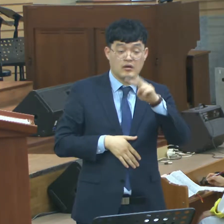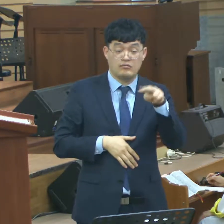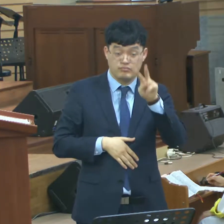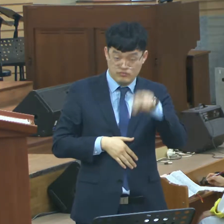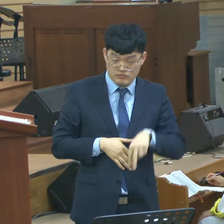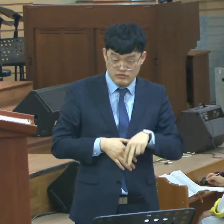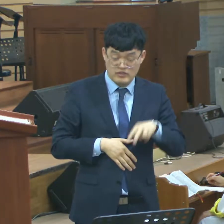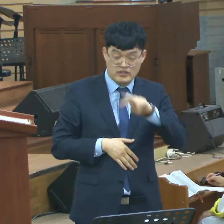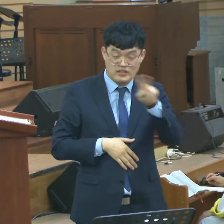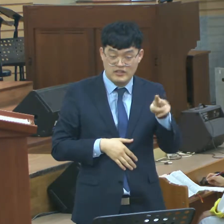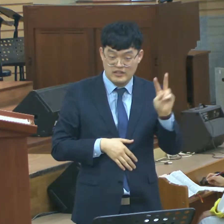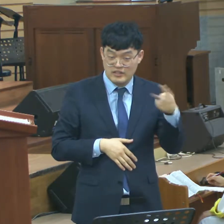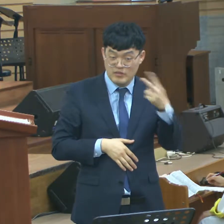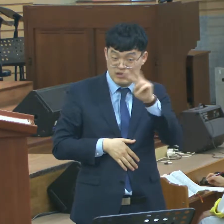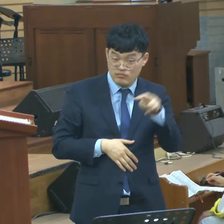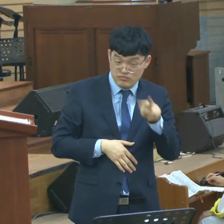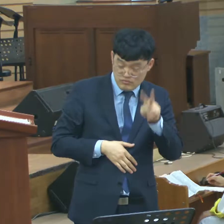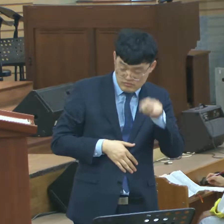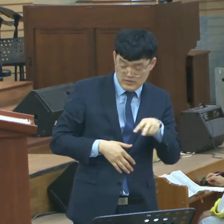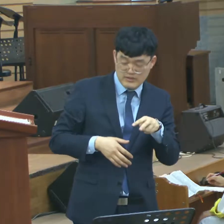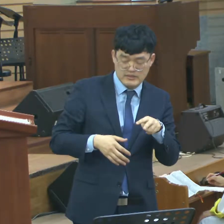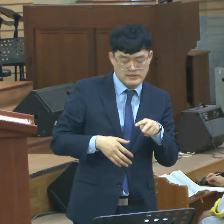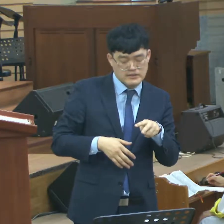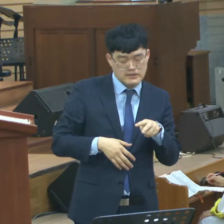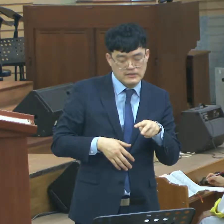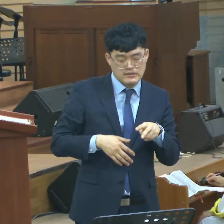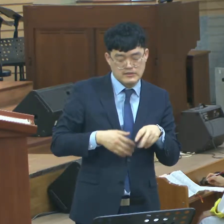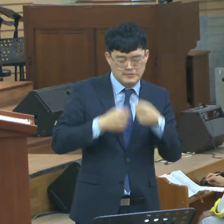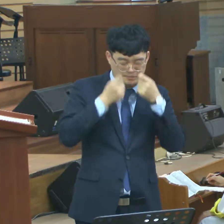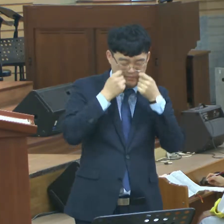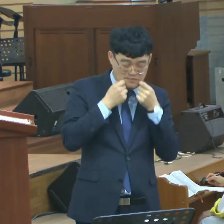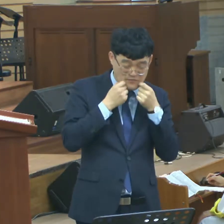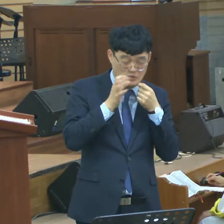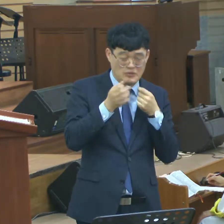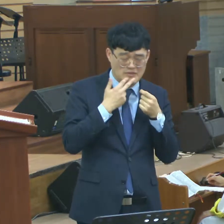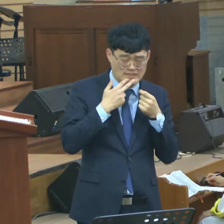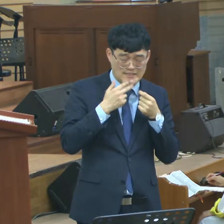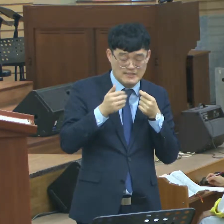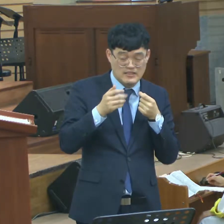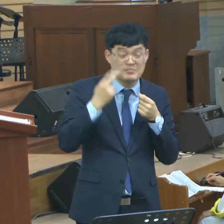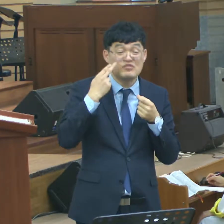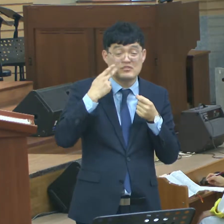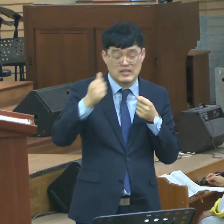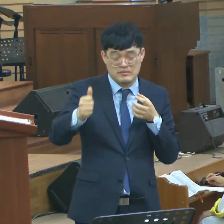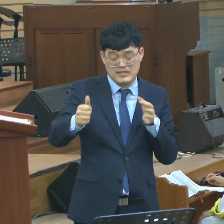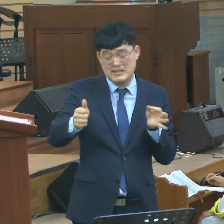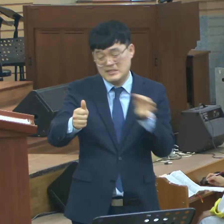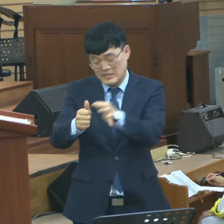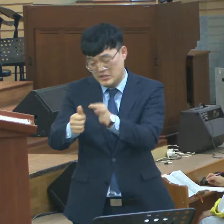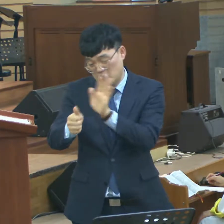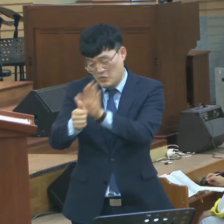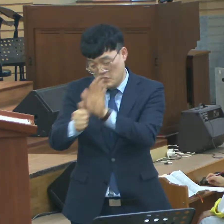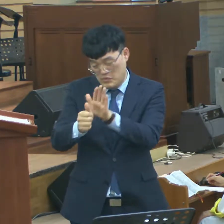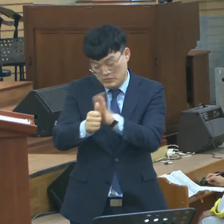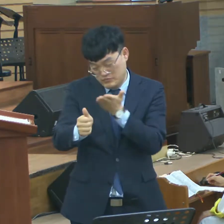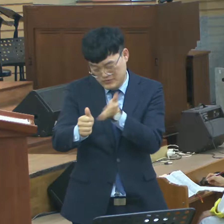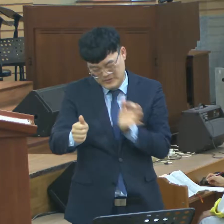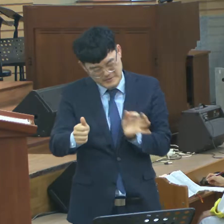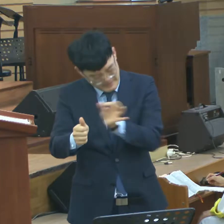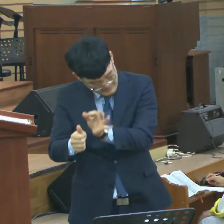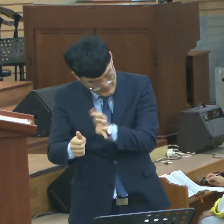300불 찾아서 200불만 주셨다 그랬죠. 200불을 그 미국 사람에게 어려워 보이는 그분에게